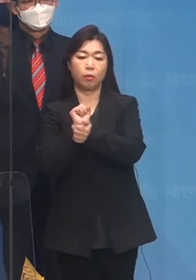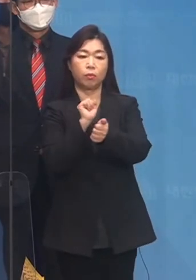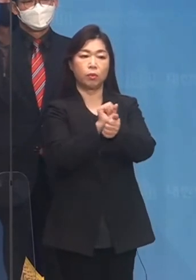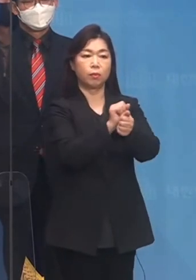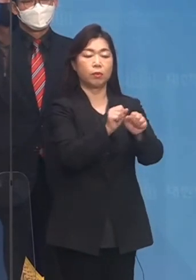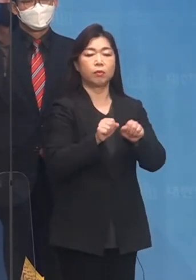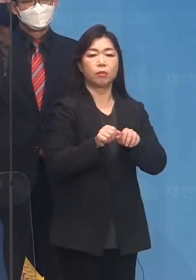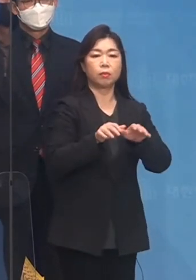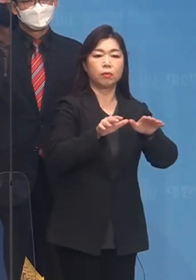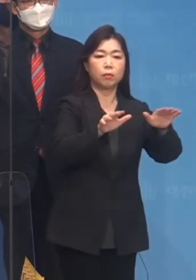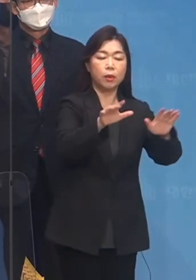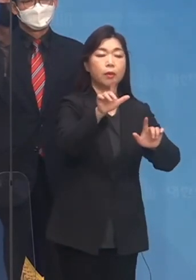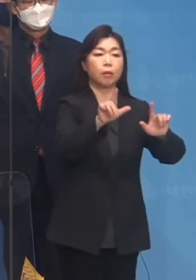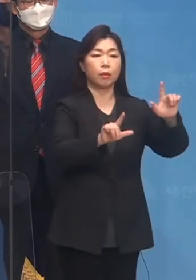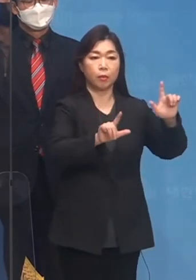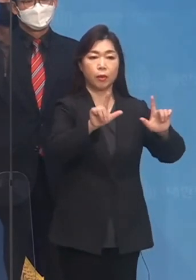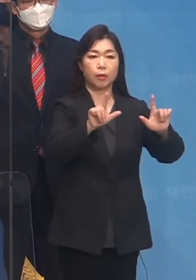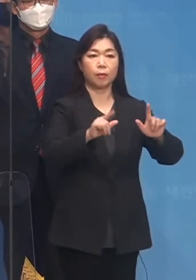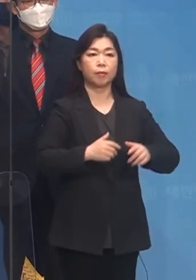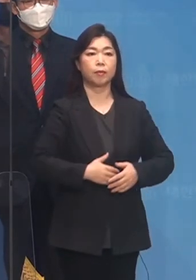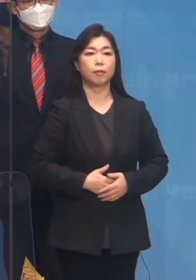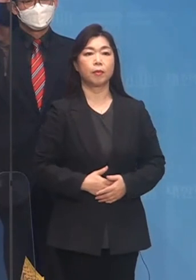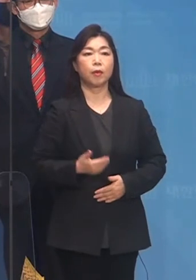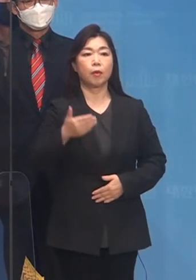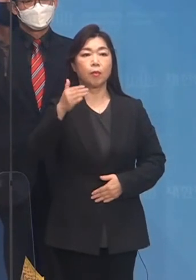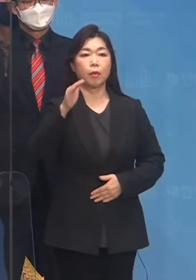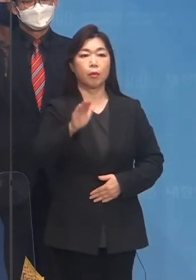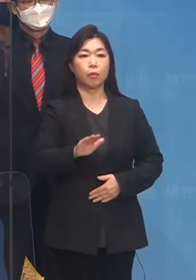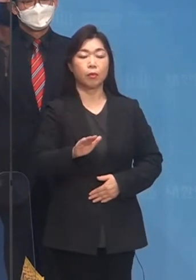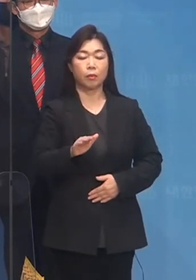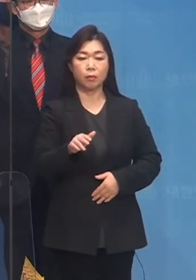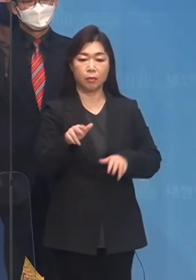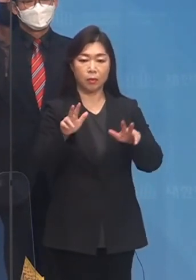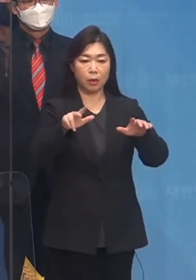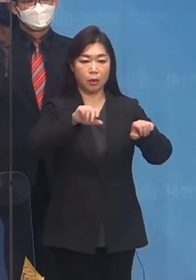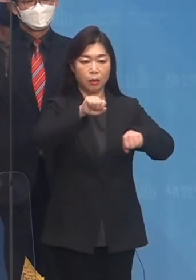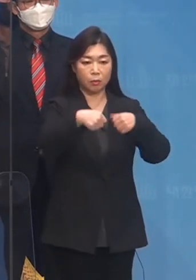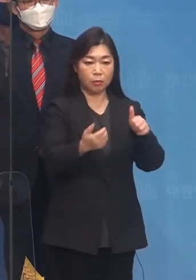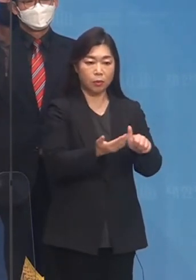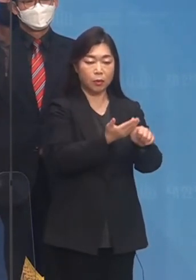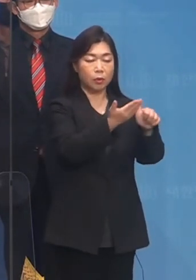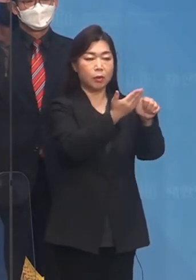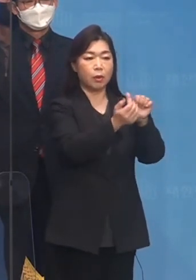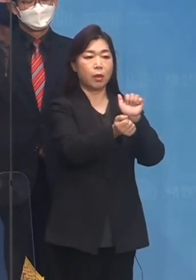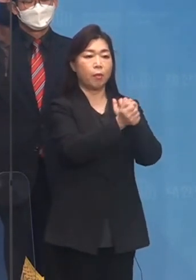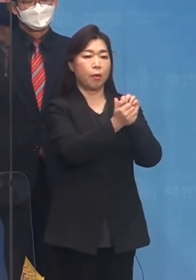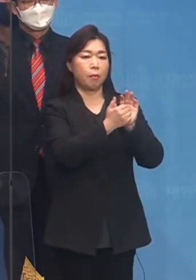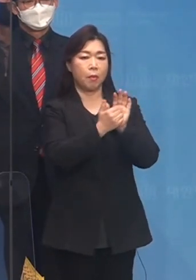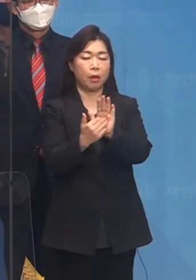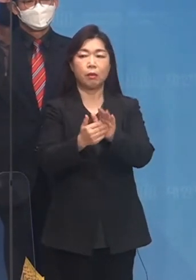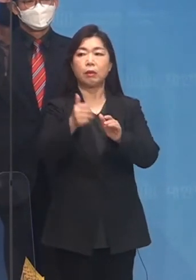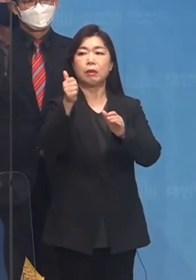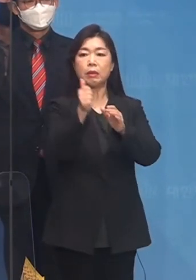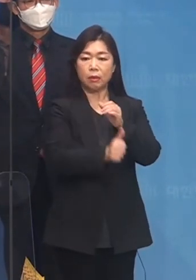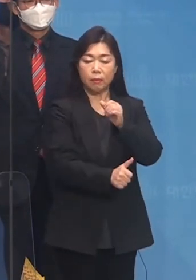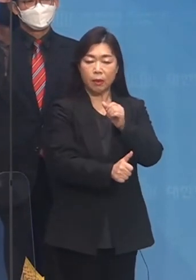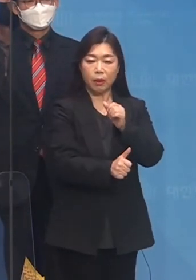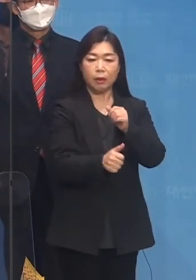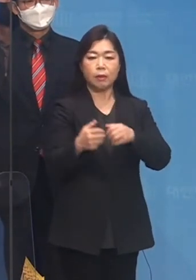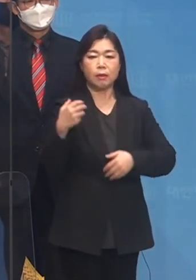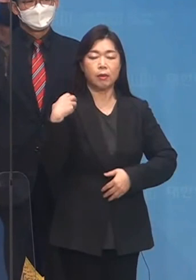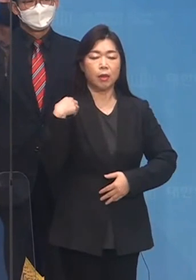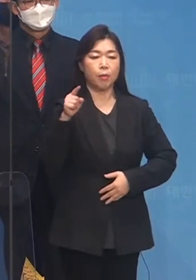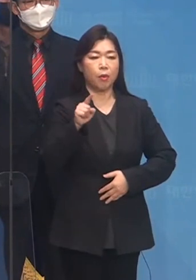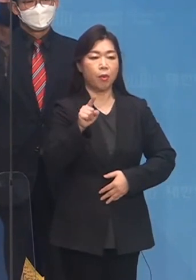있는 상황입니다. 그럼에도 불구하고 가축 방역 실패의 책임을 전부